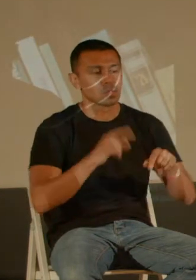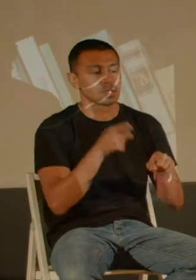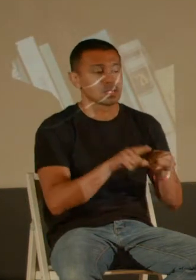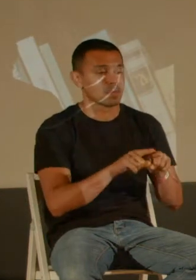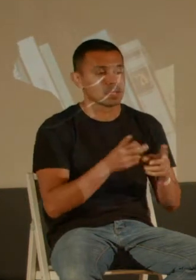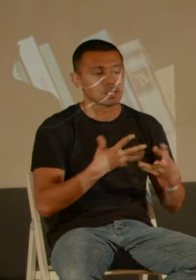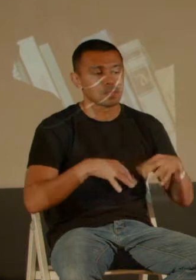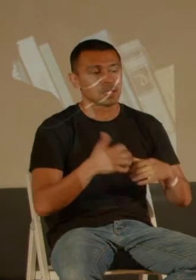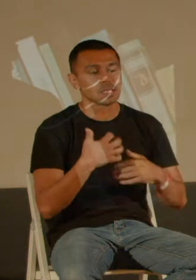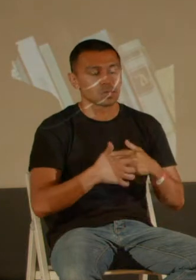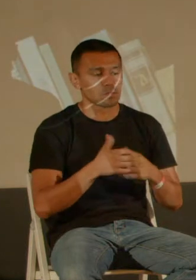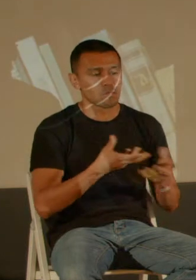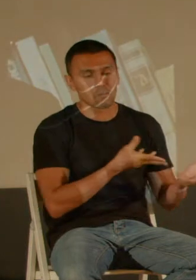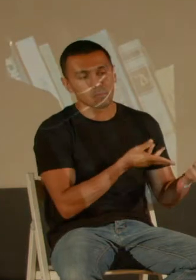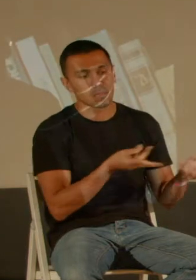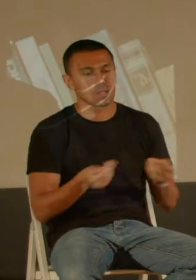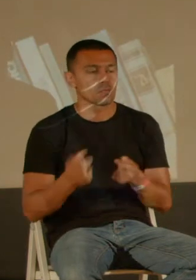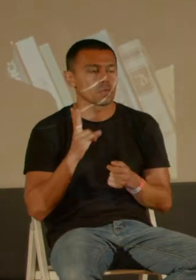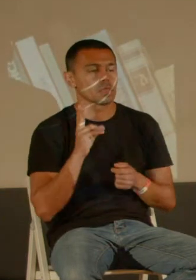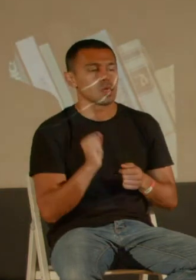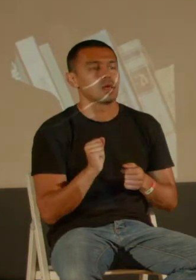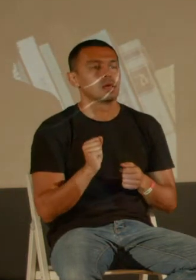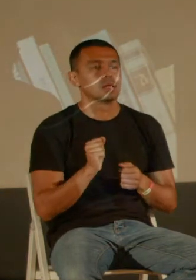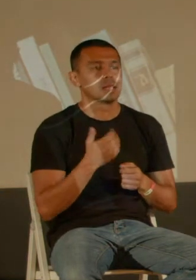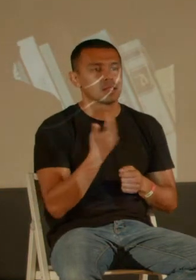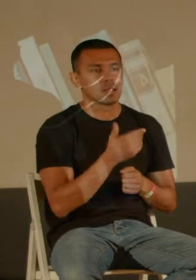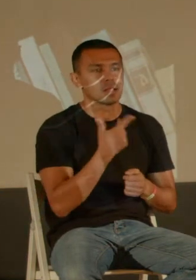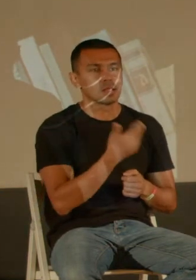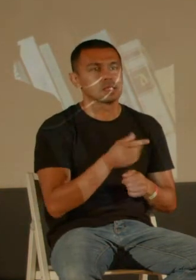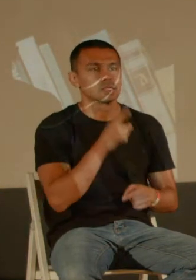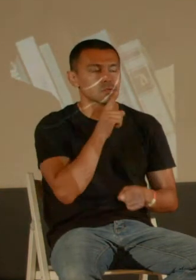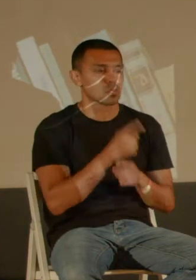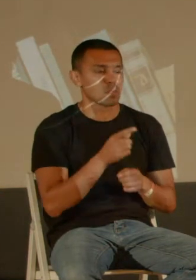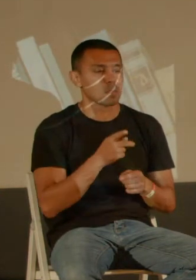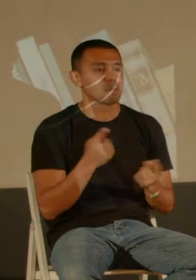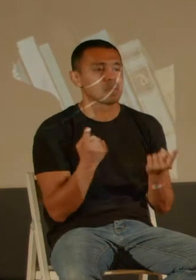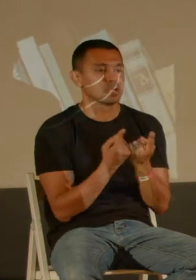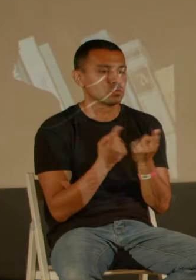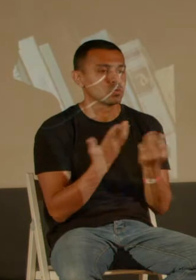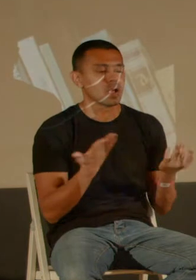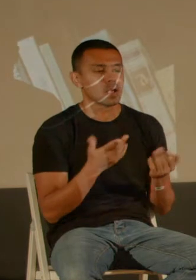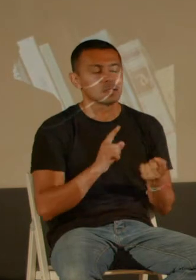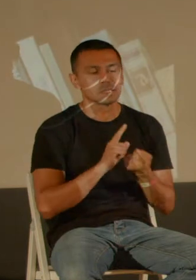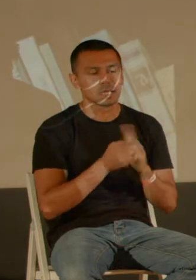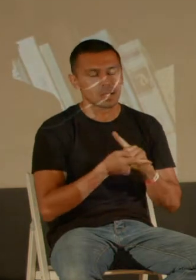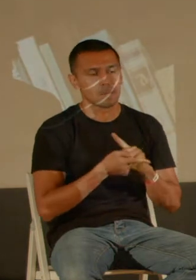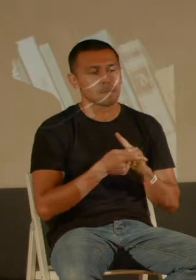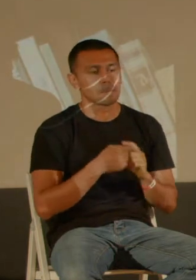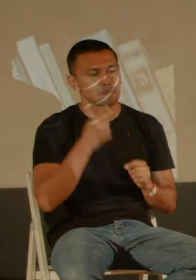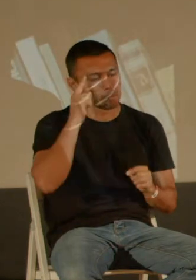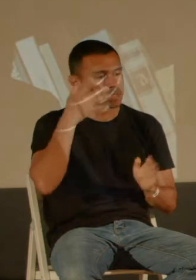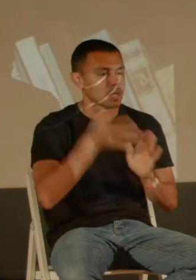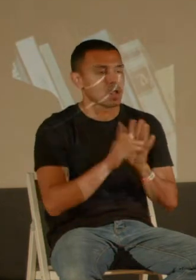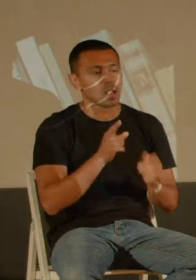і та саме сімейне середовище вплинуло на неї і на її сестру-близнючку, яка стала психіатром, і